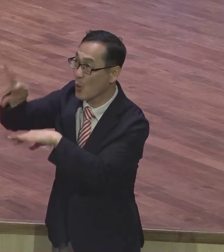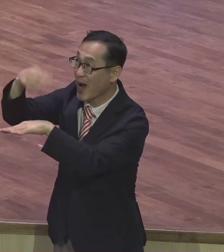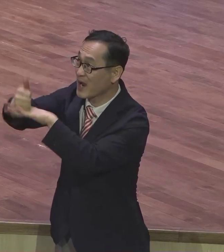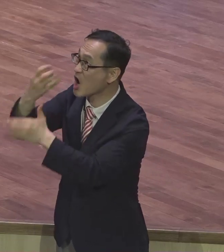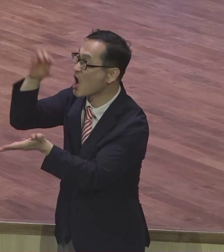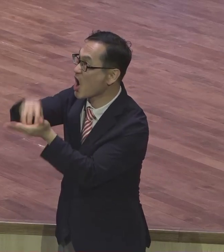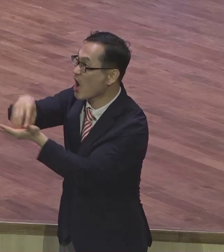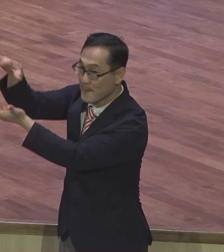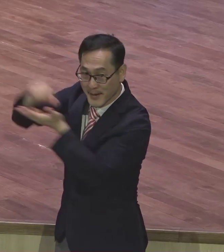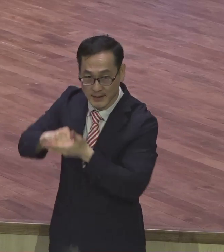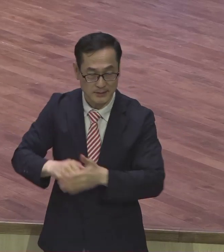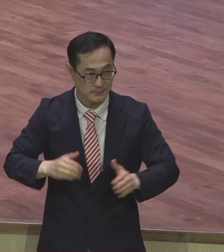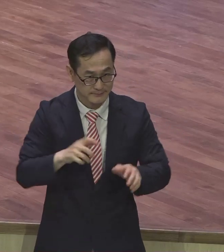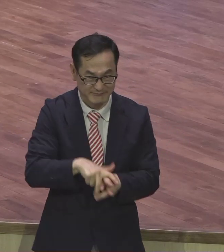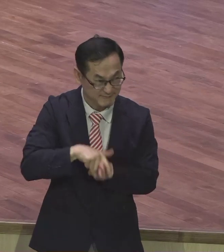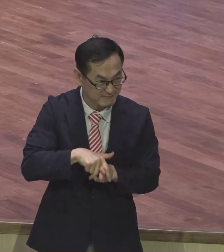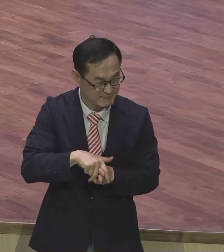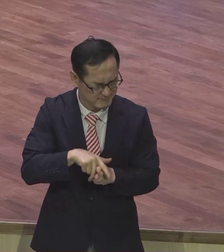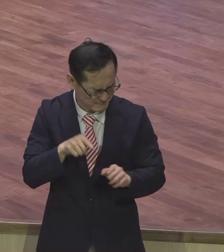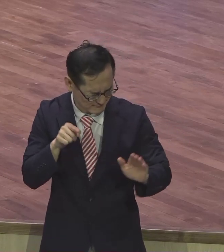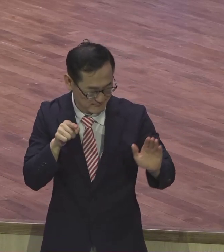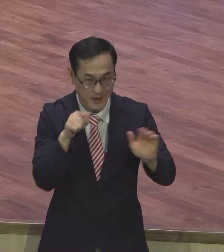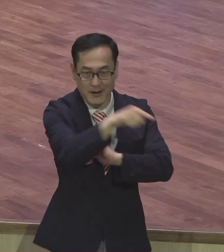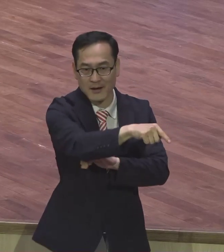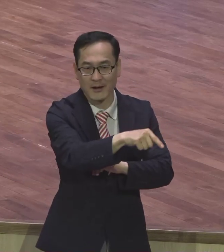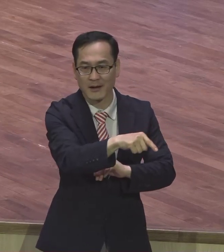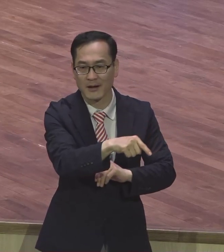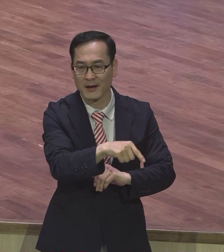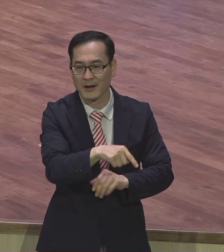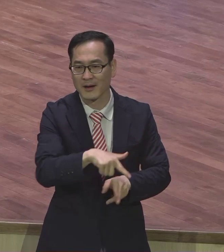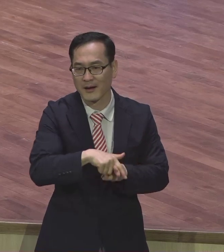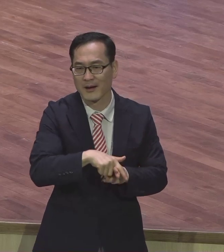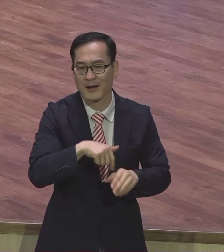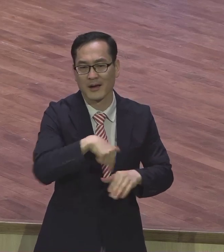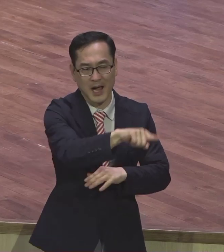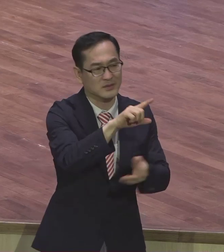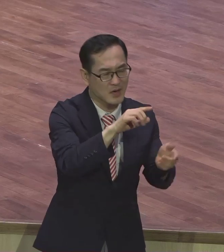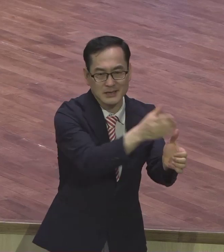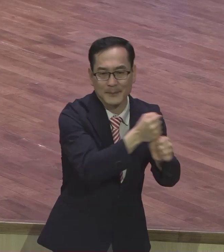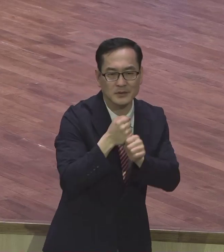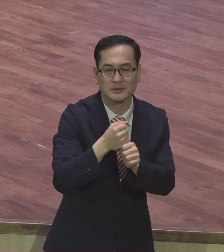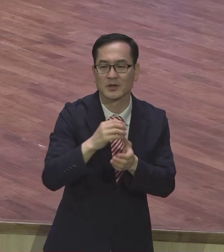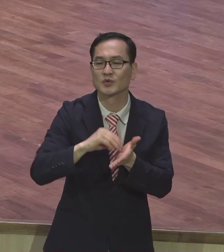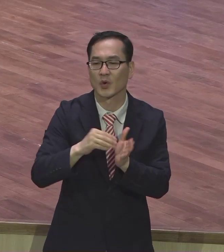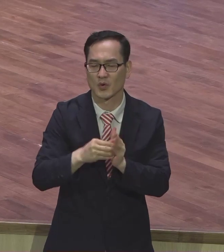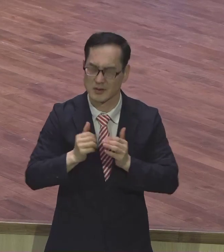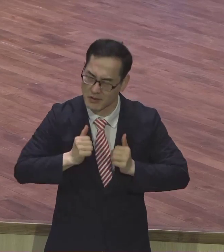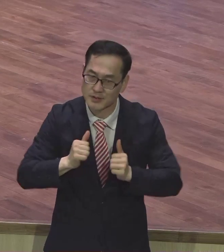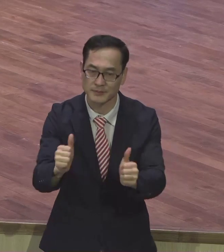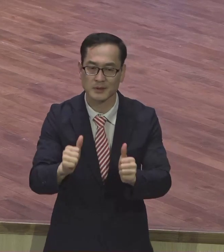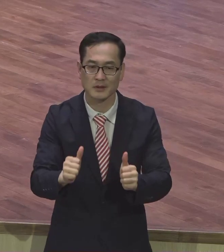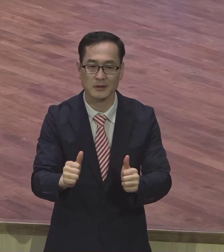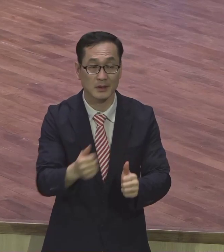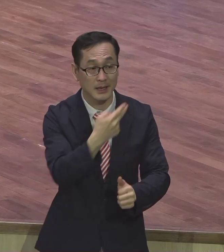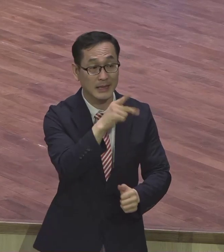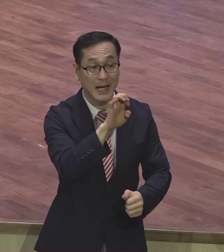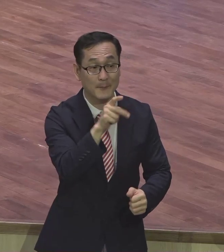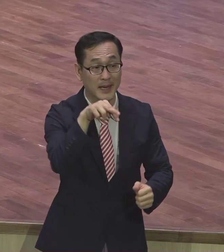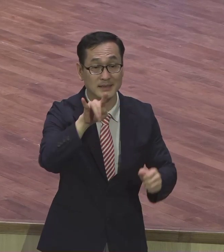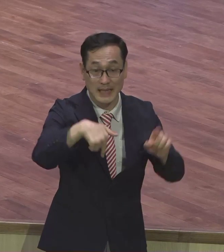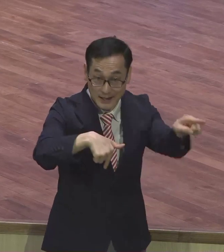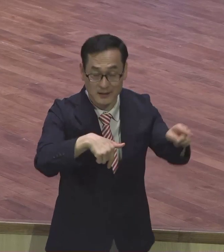어느 날 또 예수 믿는 사람을 잡으러 가고 있는데 담에서 길거리에서 부활하신